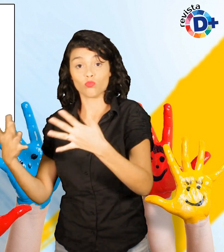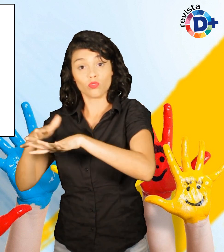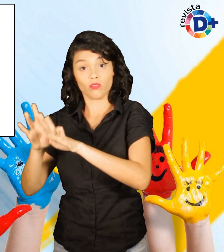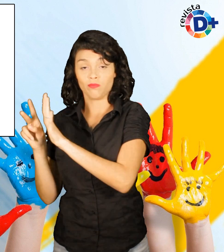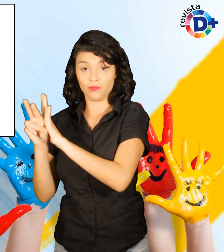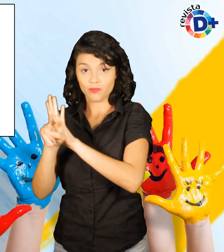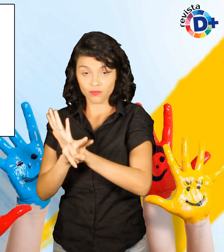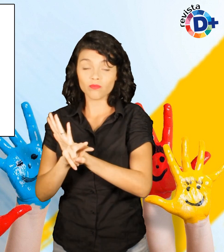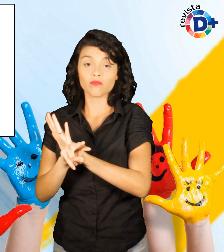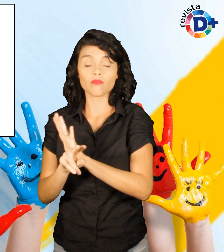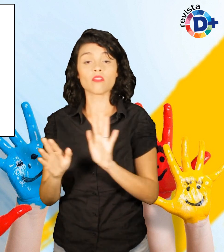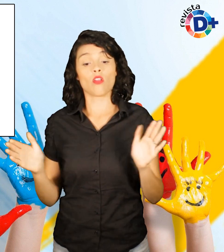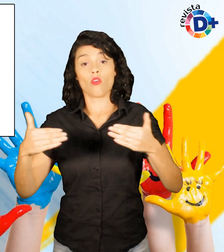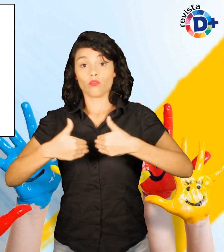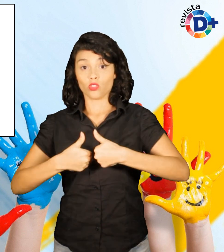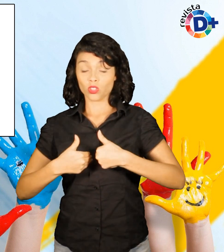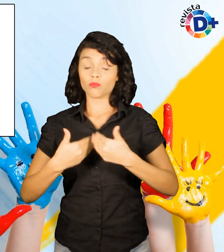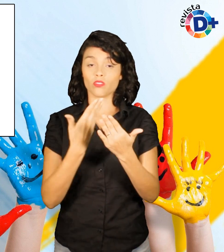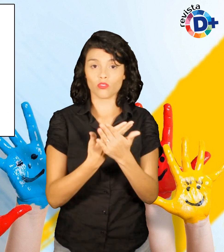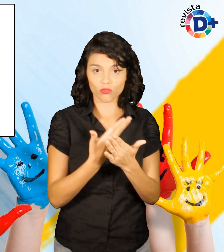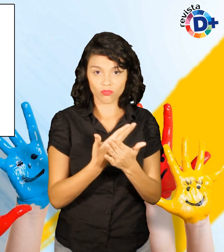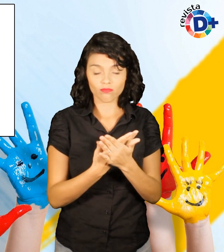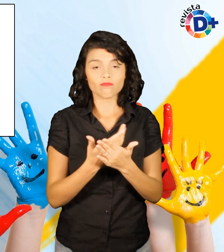na Escola, um jeito diferente de aprender,